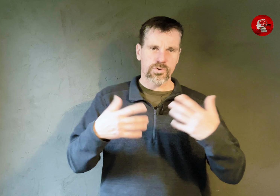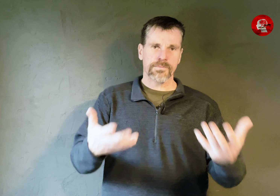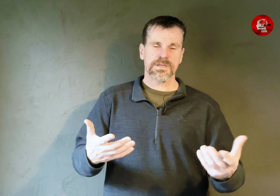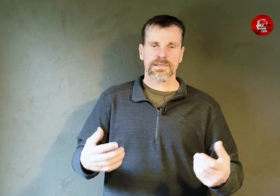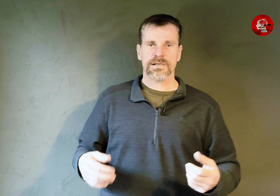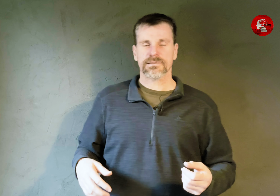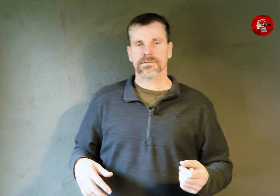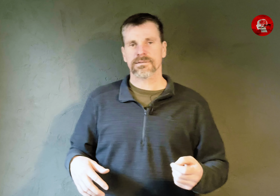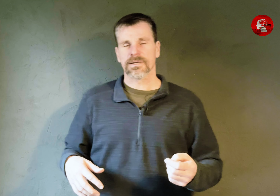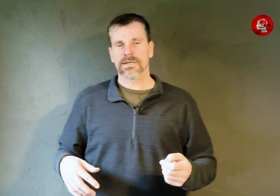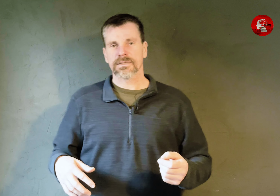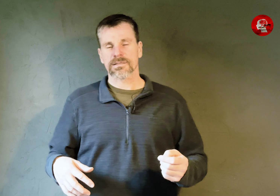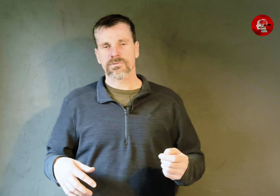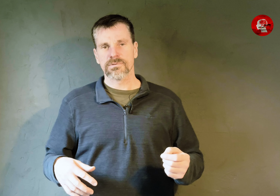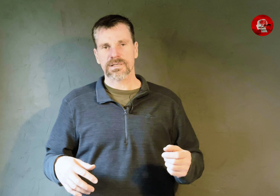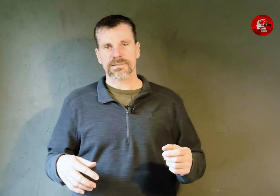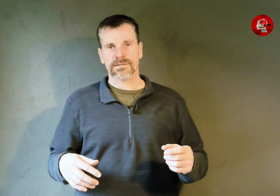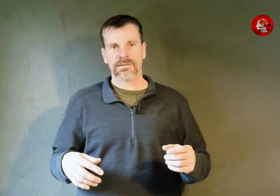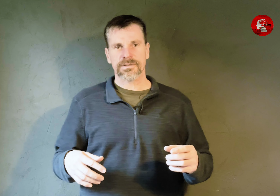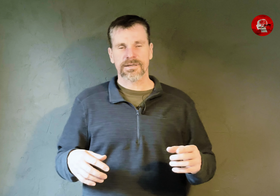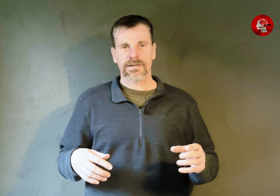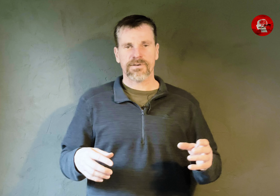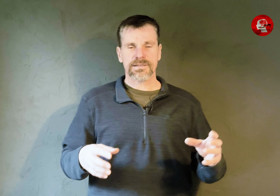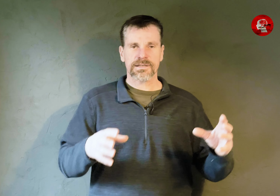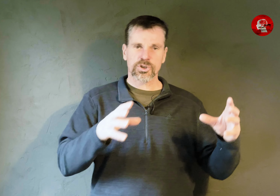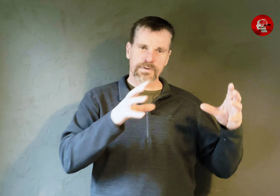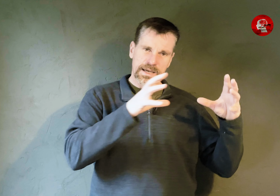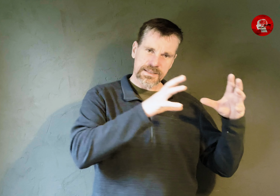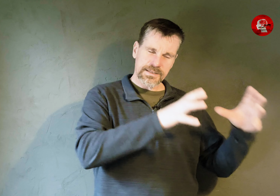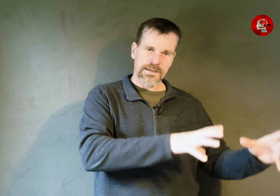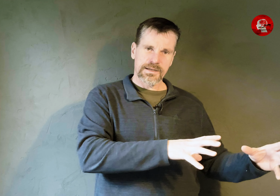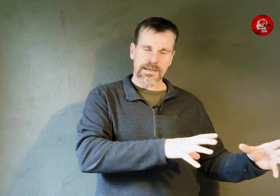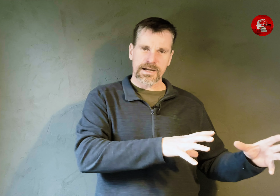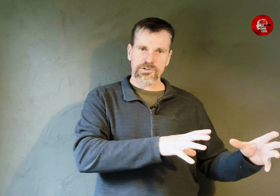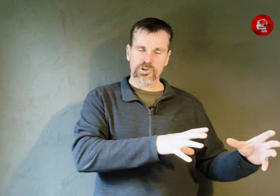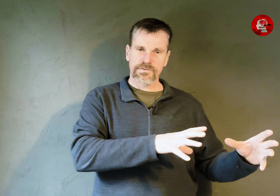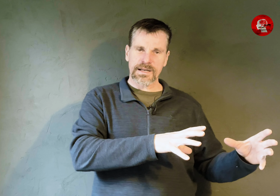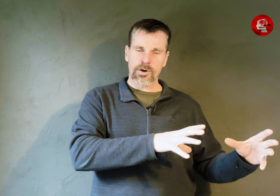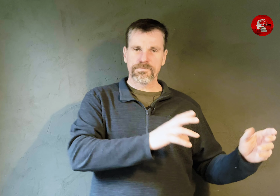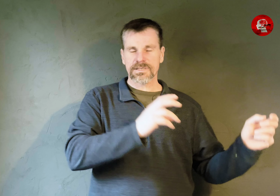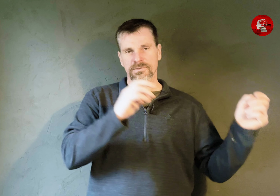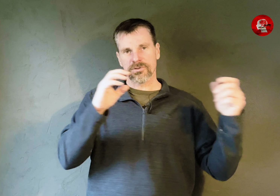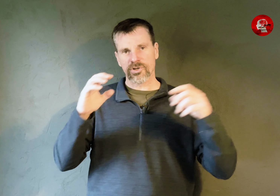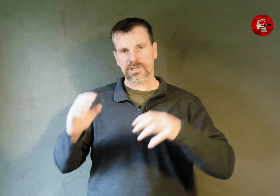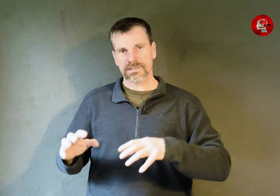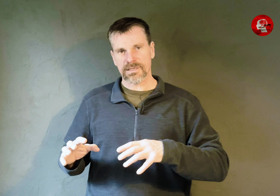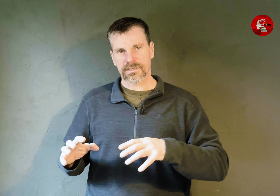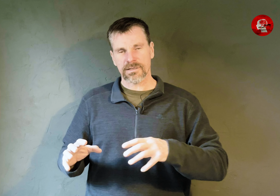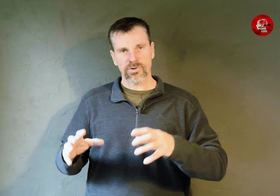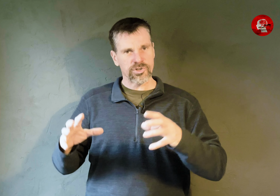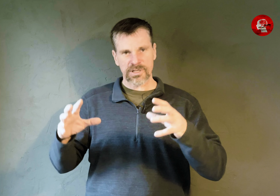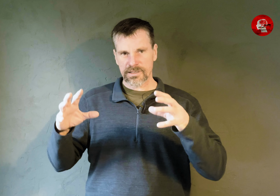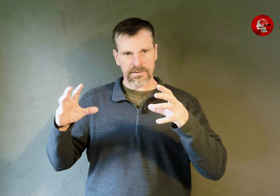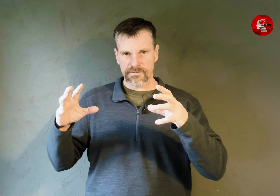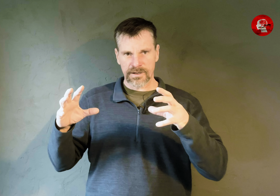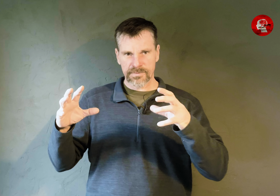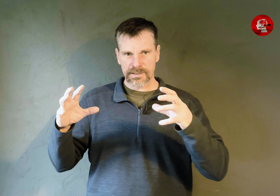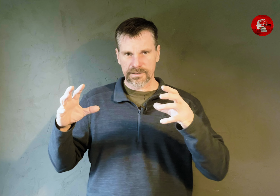kommt das halt dazu dass quasi in der schweiz der kantenschliff erlaubt ist und in deutschland nicht in deutschland war man